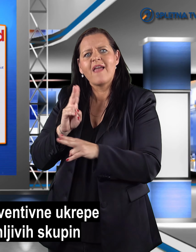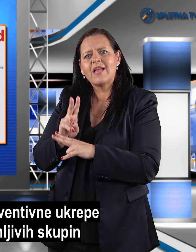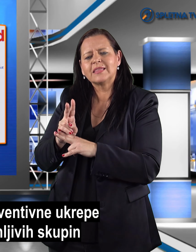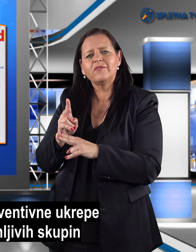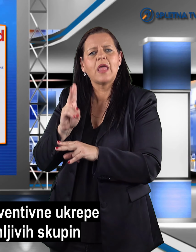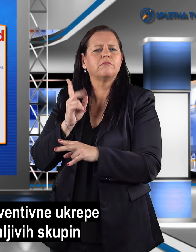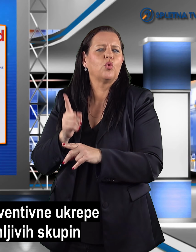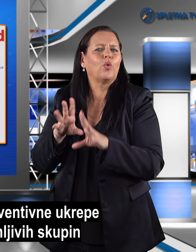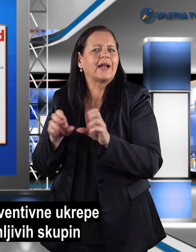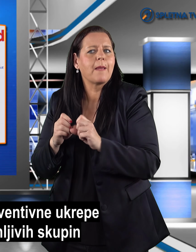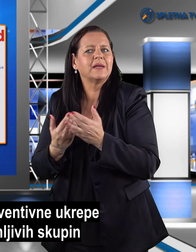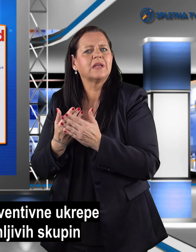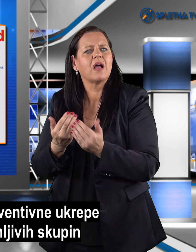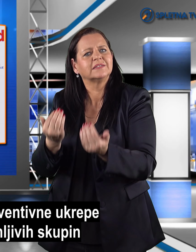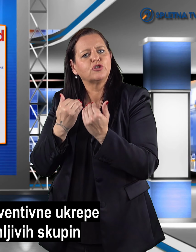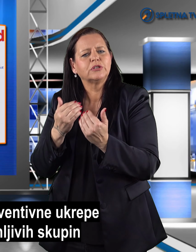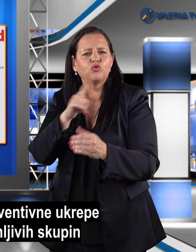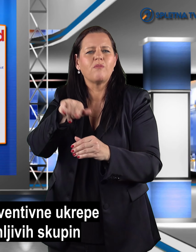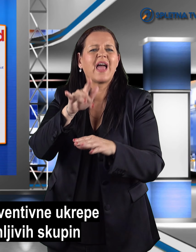in zmanjšanje širjenja virusa.